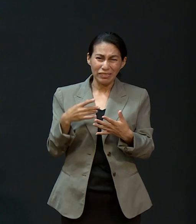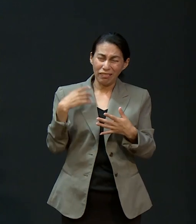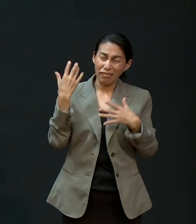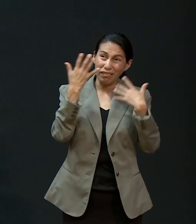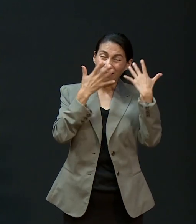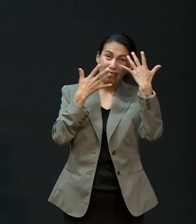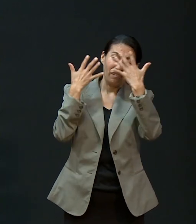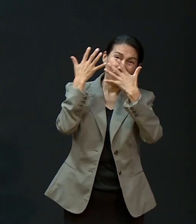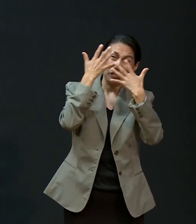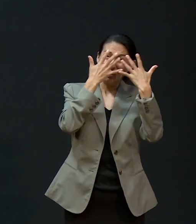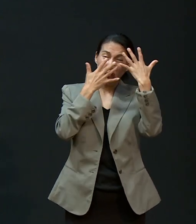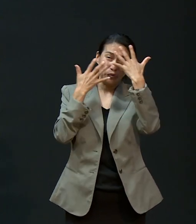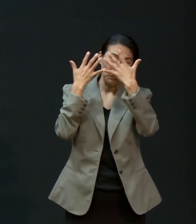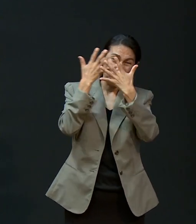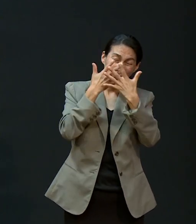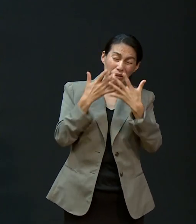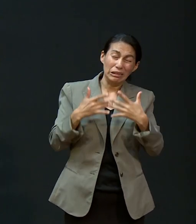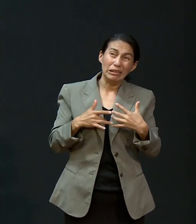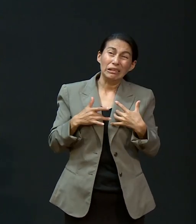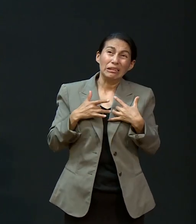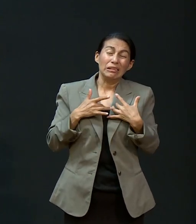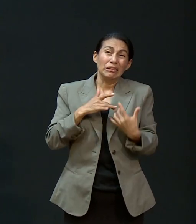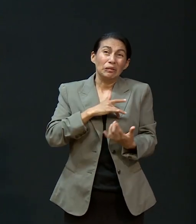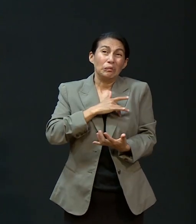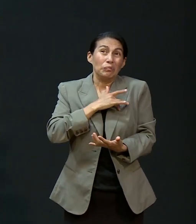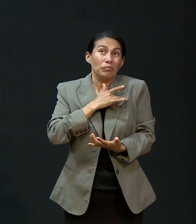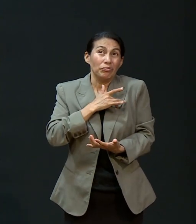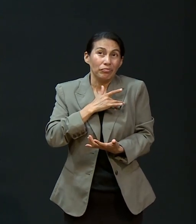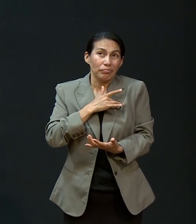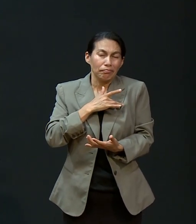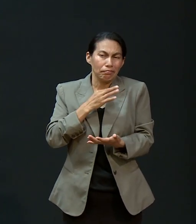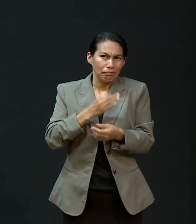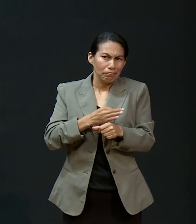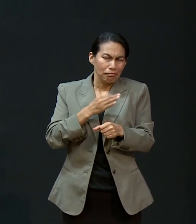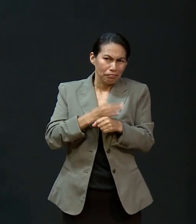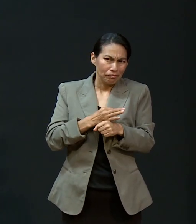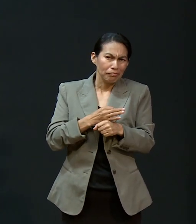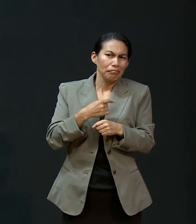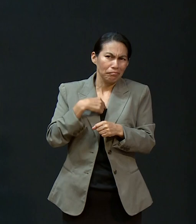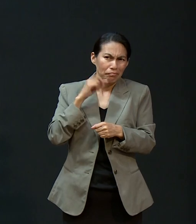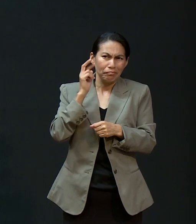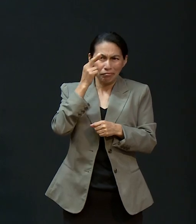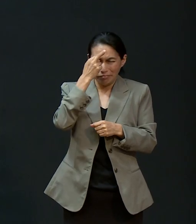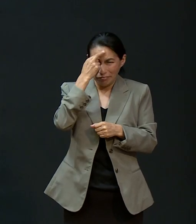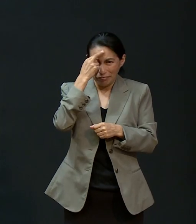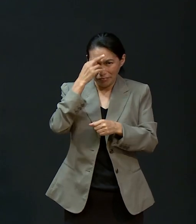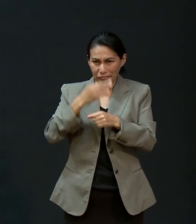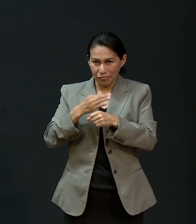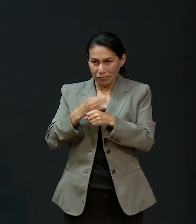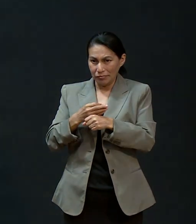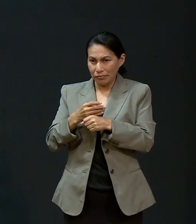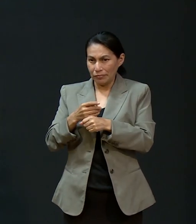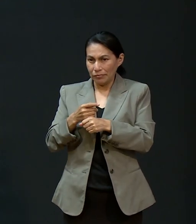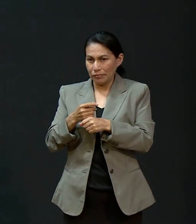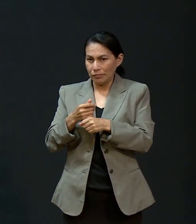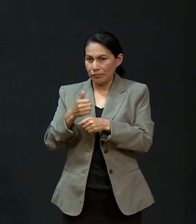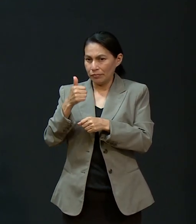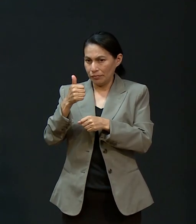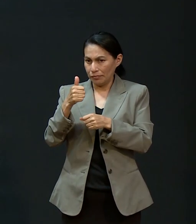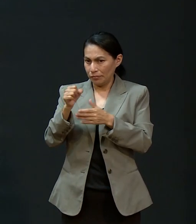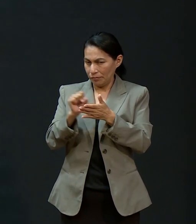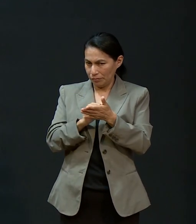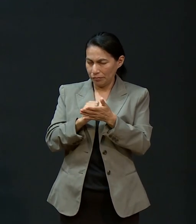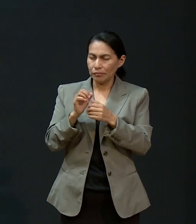remolino de emociones y de experiencias que hasta ahorita lo tengo muy marcado en el primer semestre.